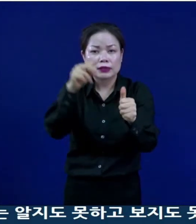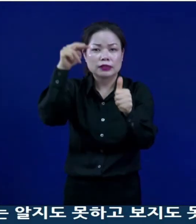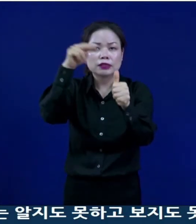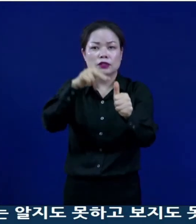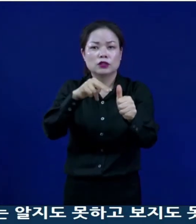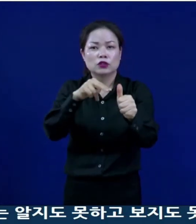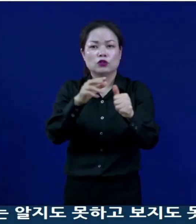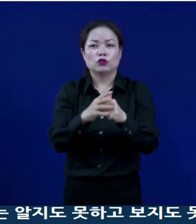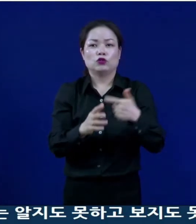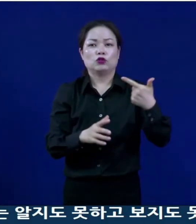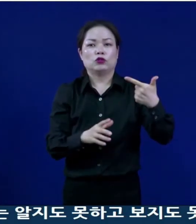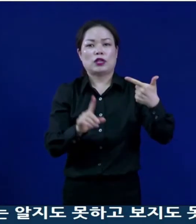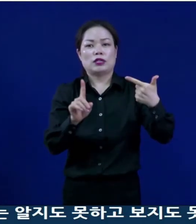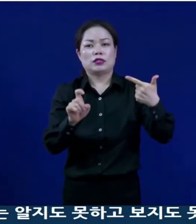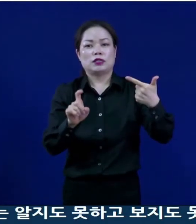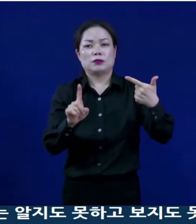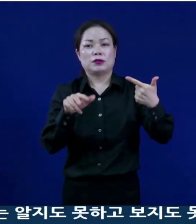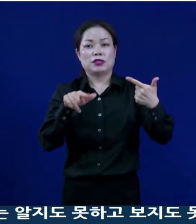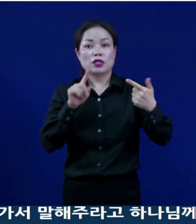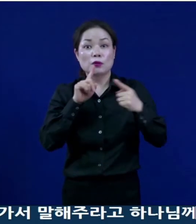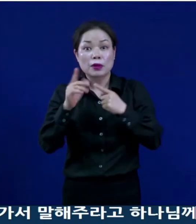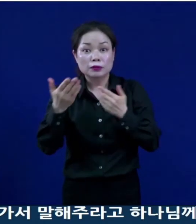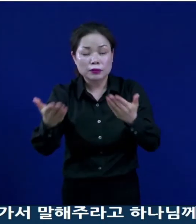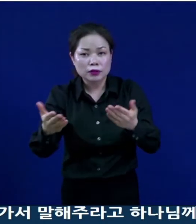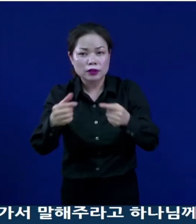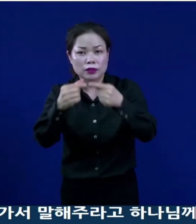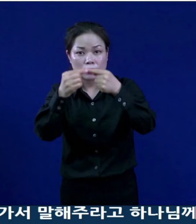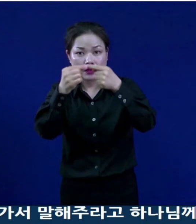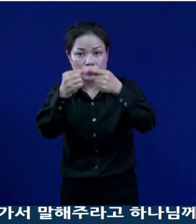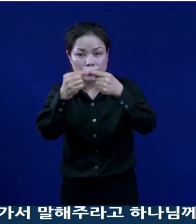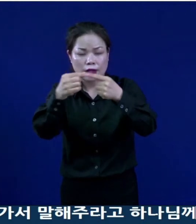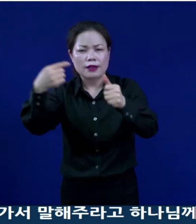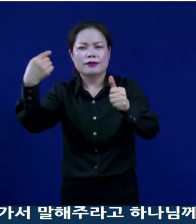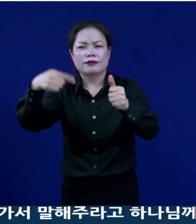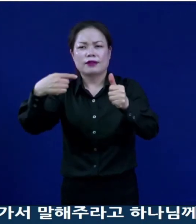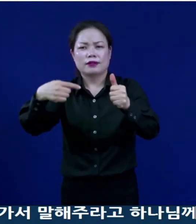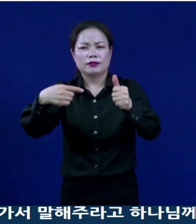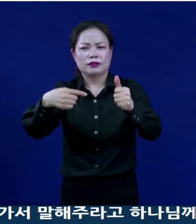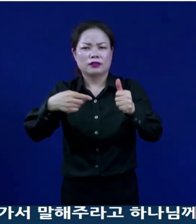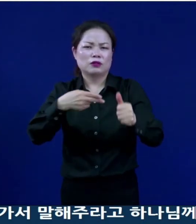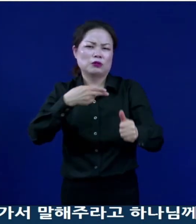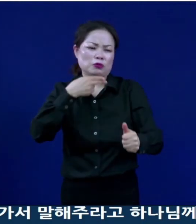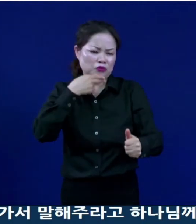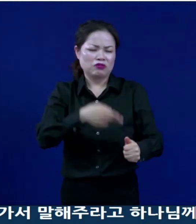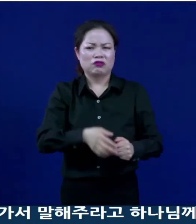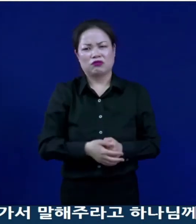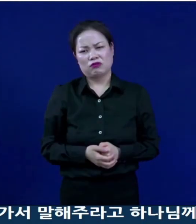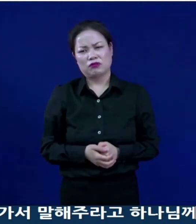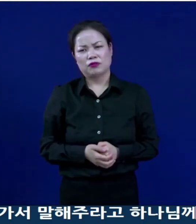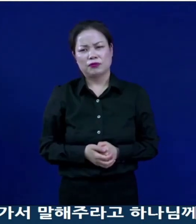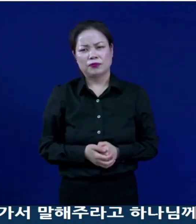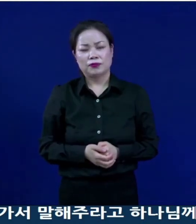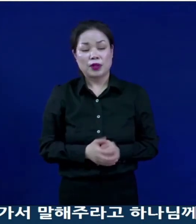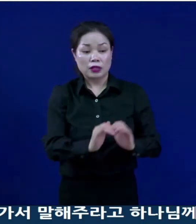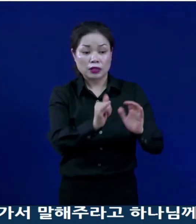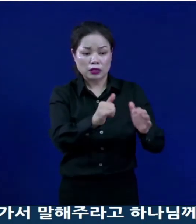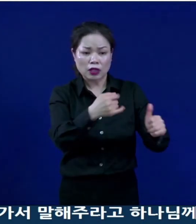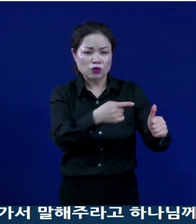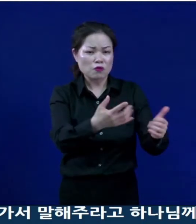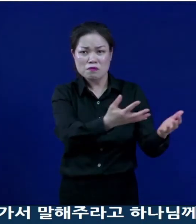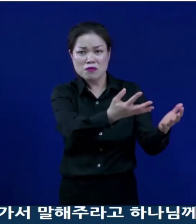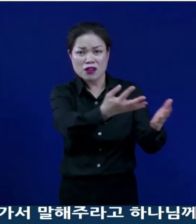6장과 11절 말씀에 근거해 볼 때 그 이유는 첫째, 가르치지 않은 것입니다. 세상 교육은